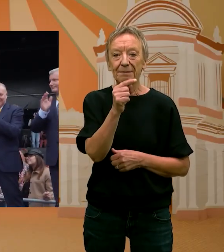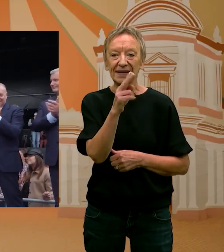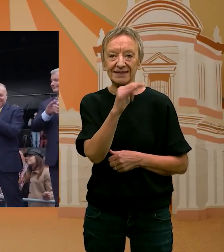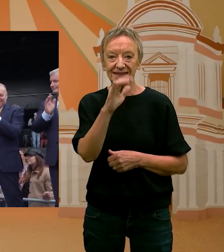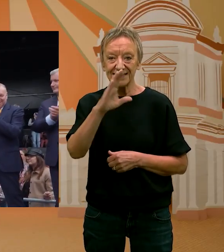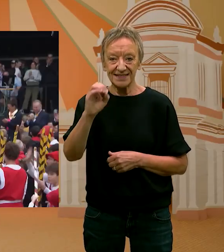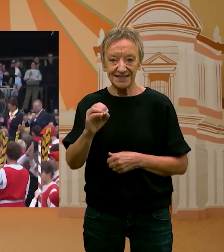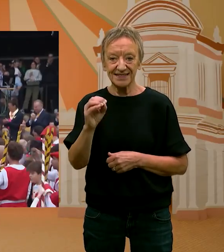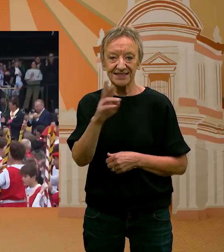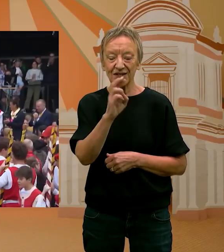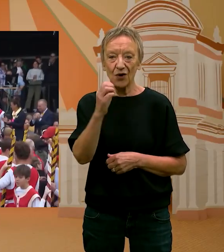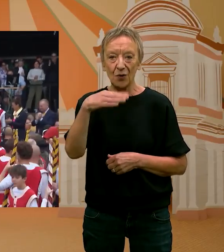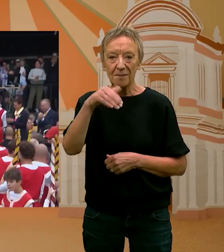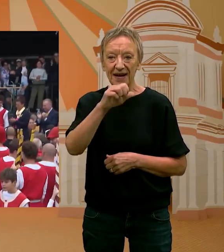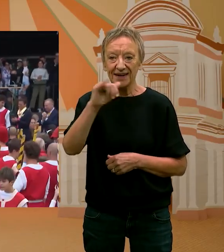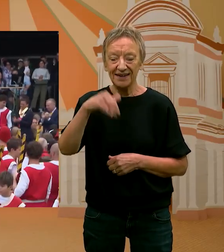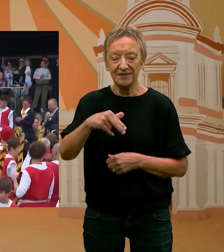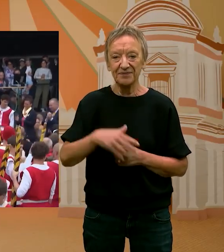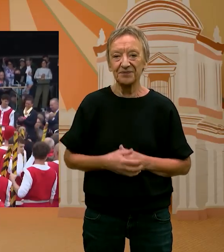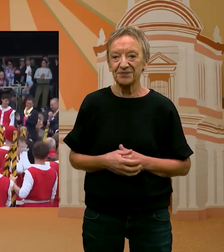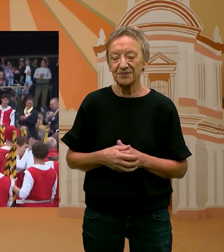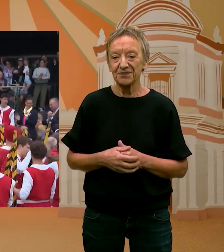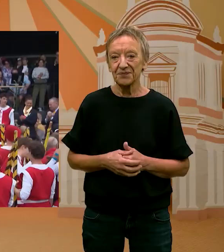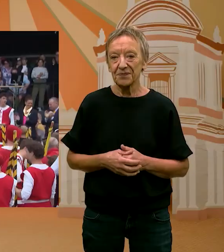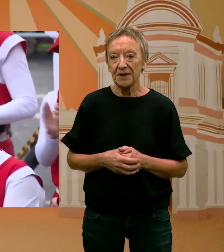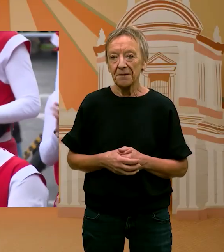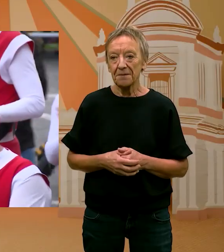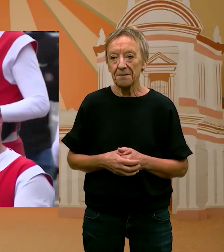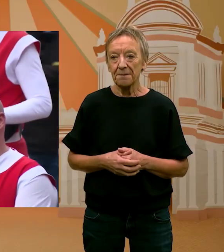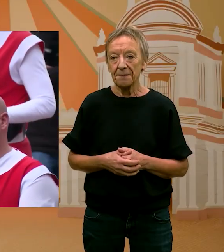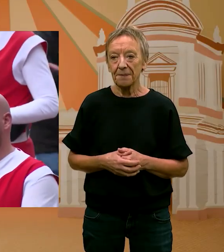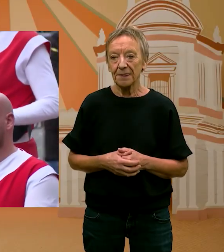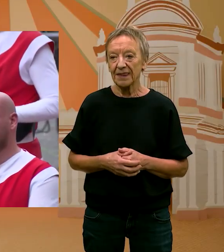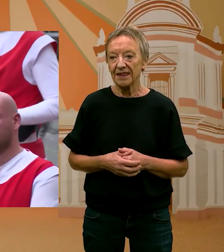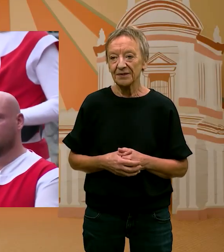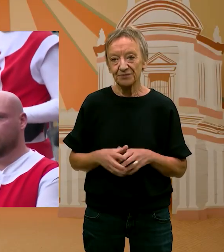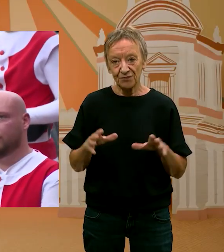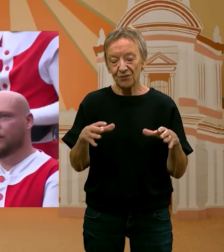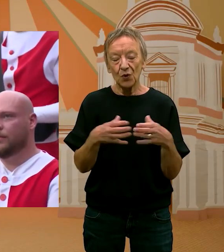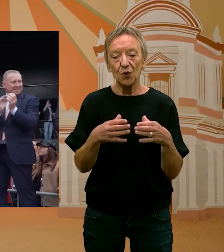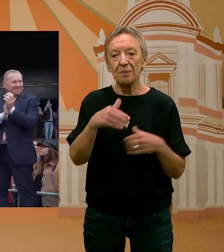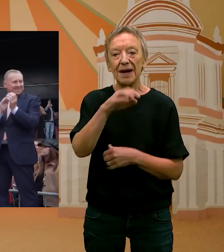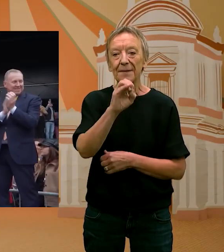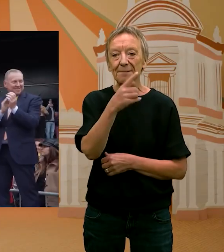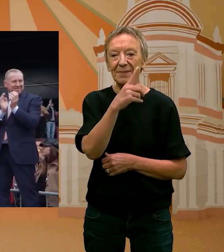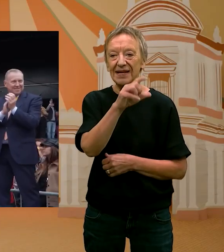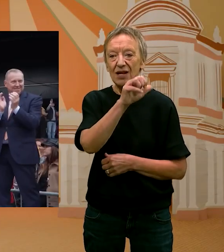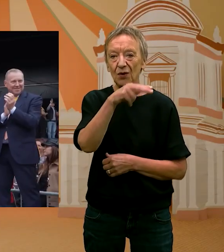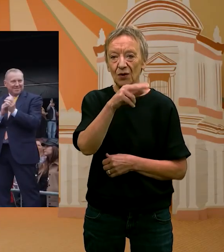16 ans, Romain Patrice de la brigade des Mélans. Et Romain Patrice et Liam Corbiot, c'est